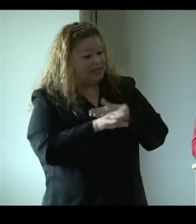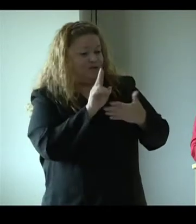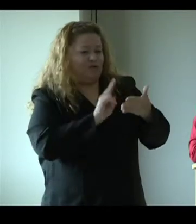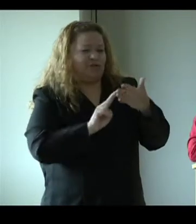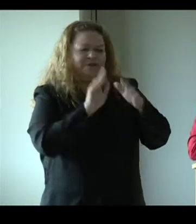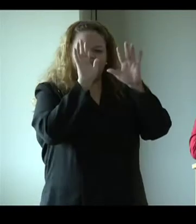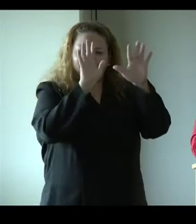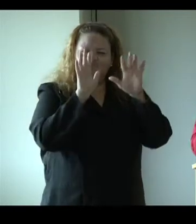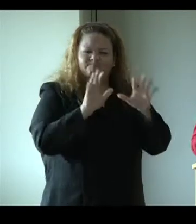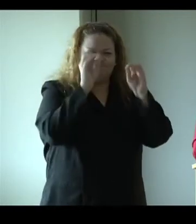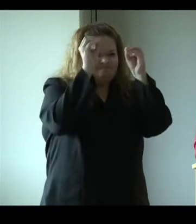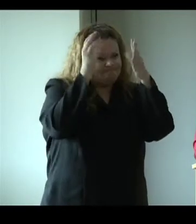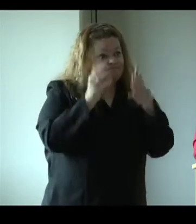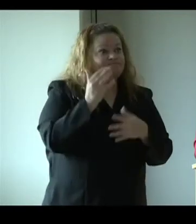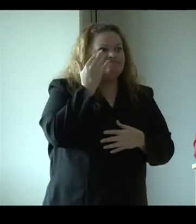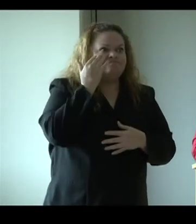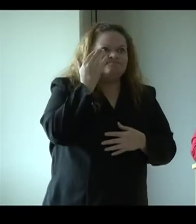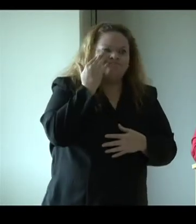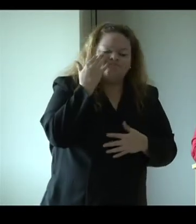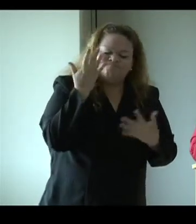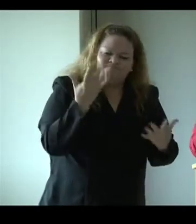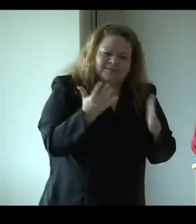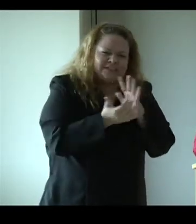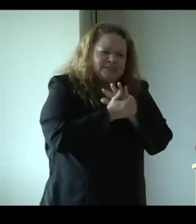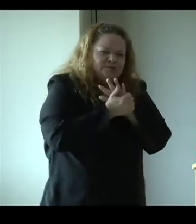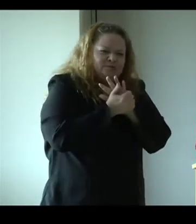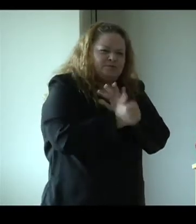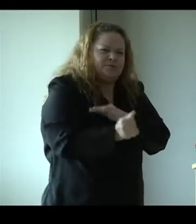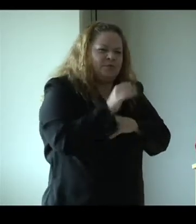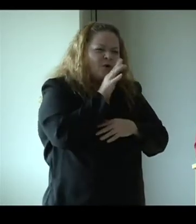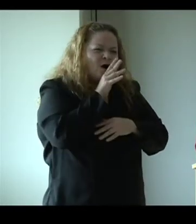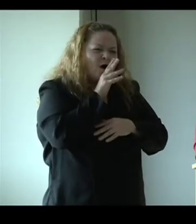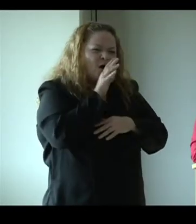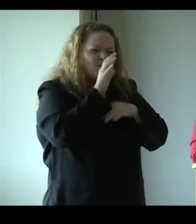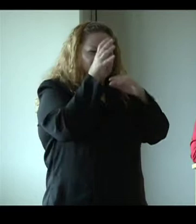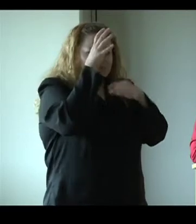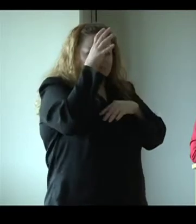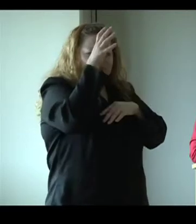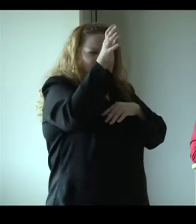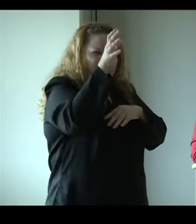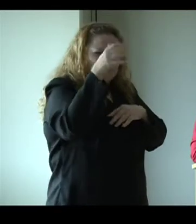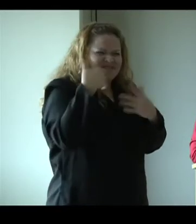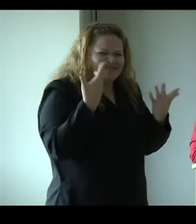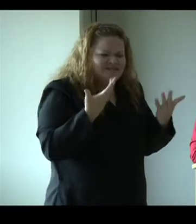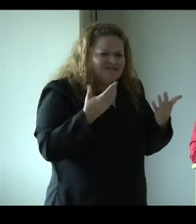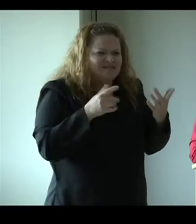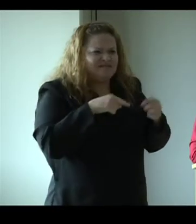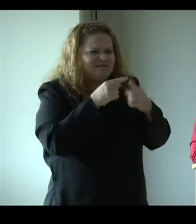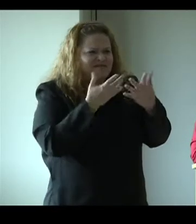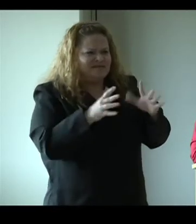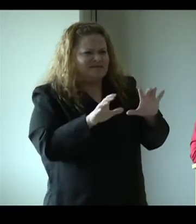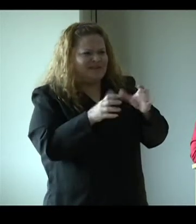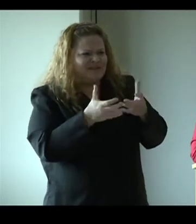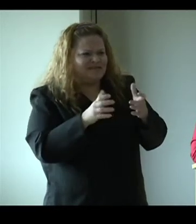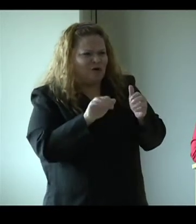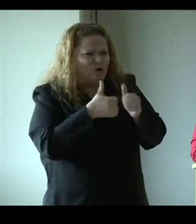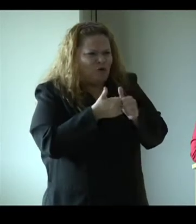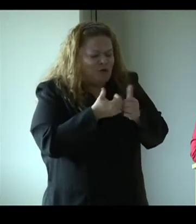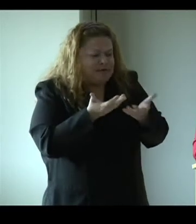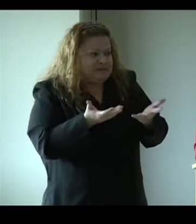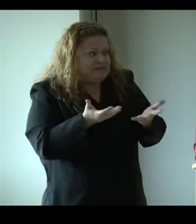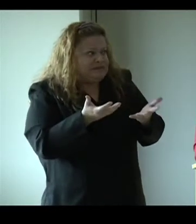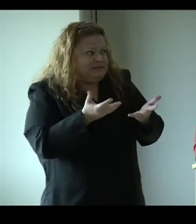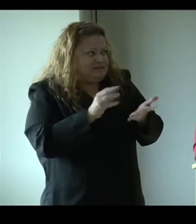magnífica Universidad con profesores que saben mucho que hablan tan abstracto que cuando yo salía de la clase Yo decía cómo lo aplico esto a la vida